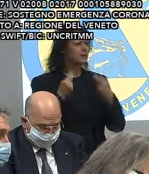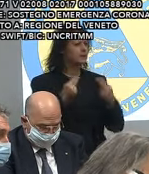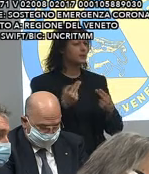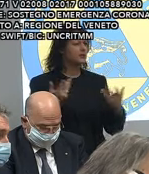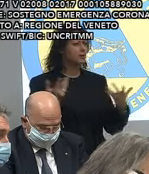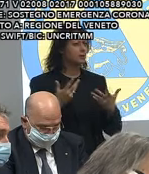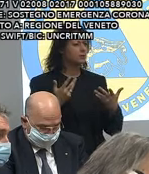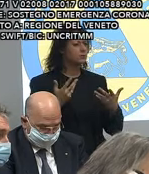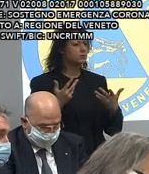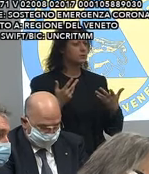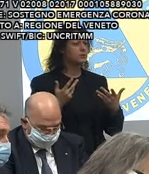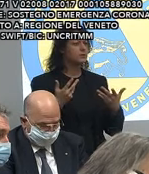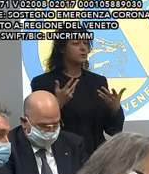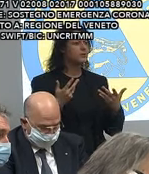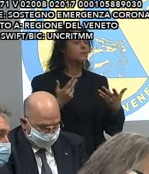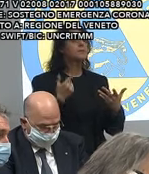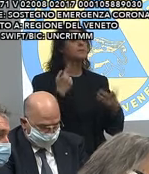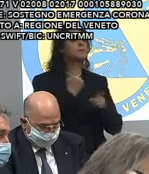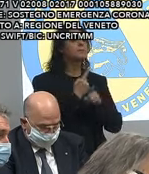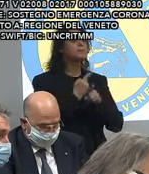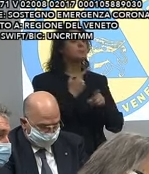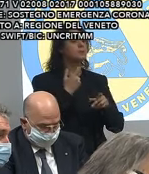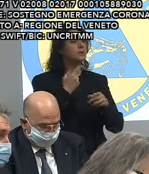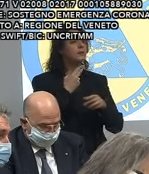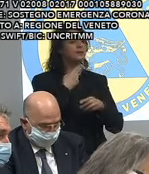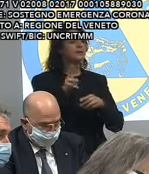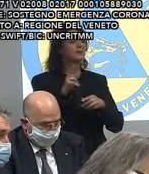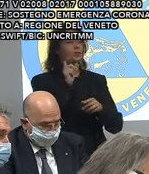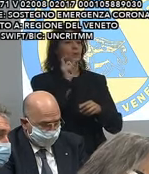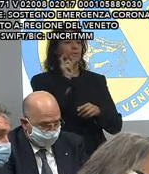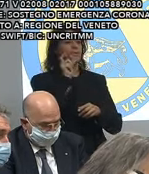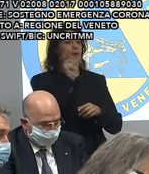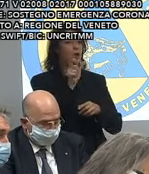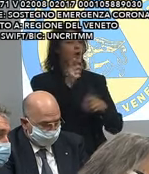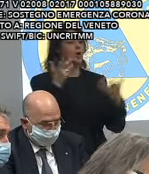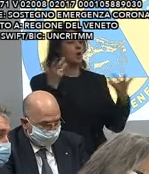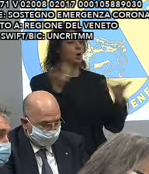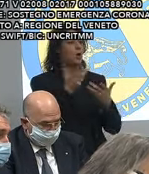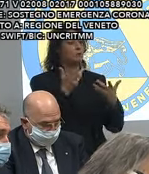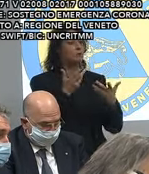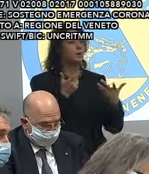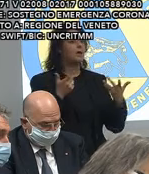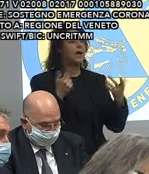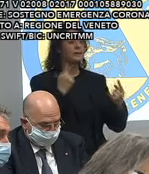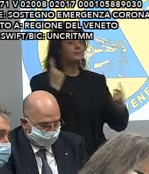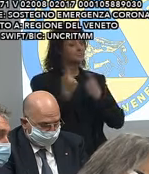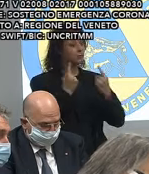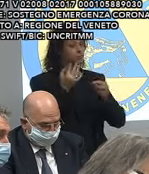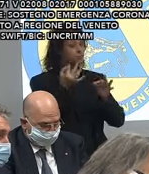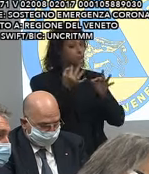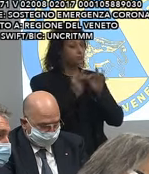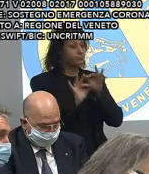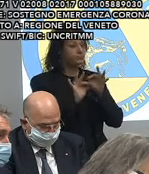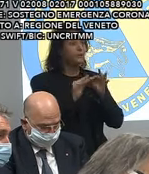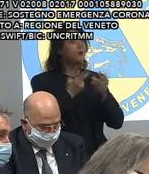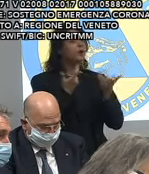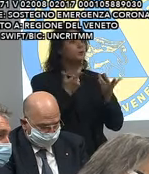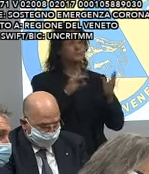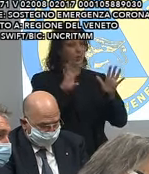di dire la parola project financing. È come se dicessimo che uno ruba solo in determinate occasioni. Cioè, se uno ruba,